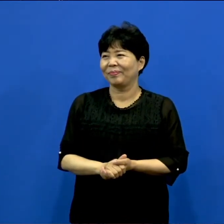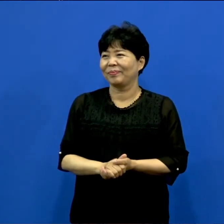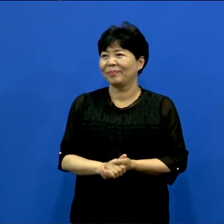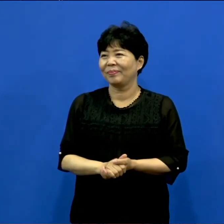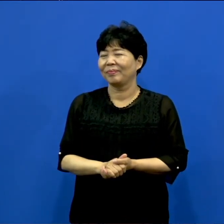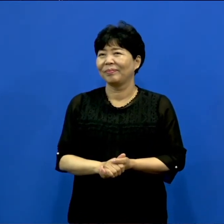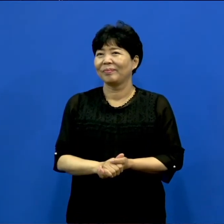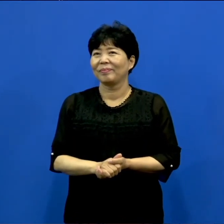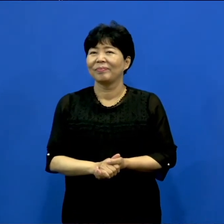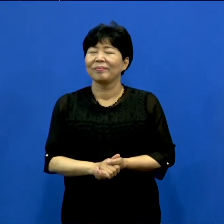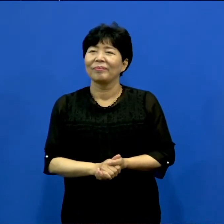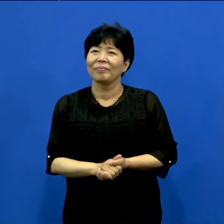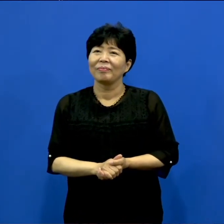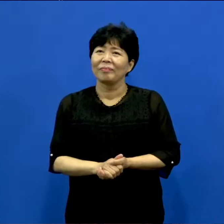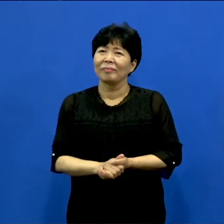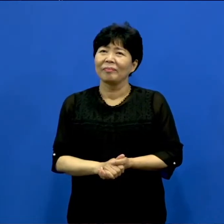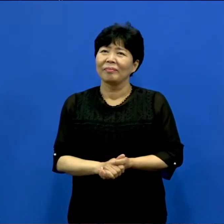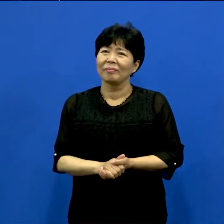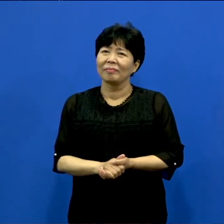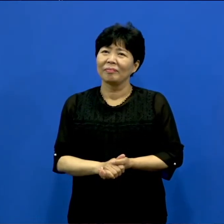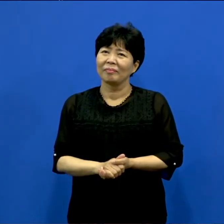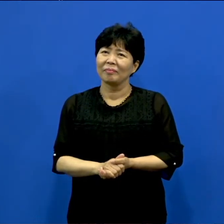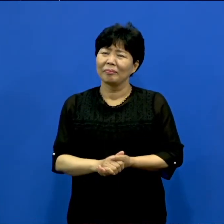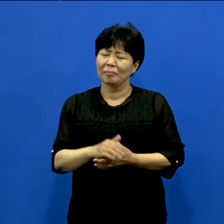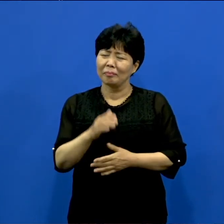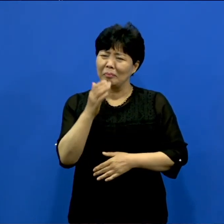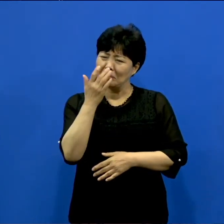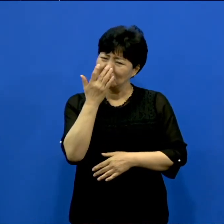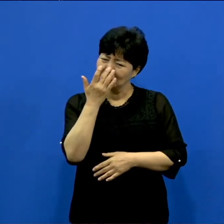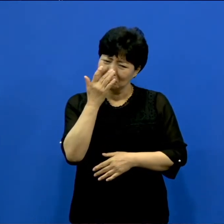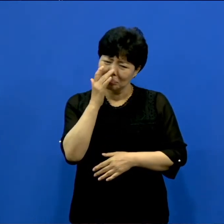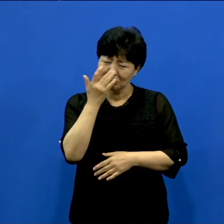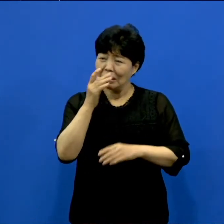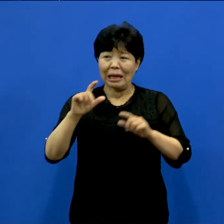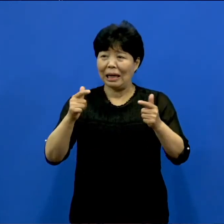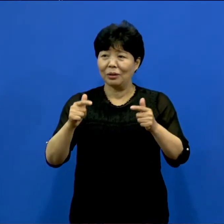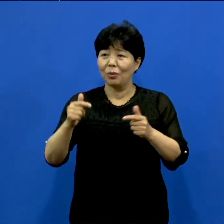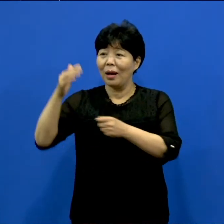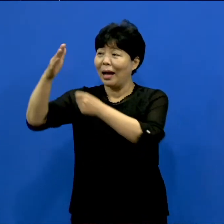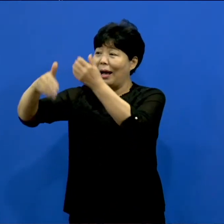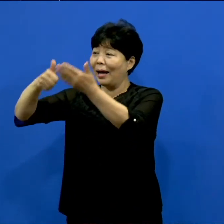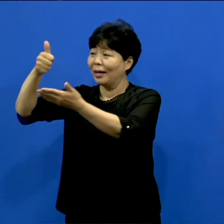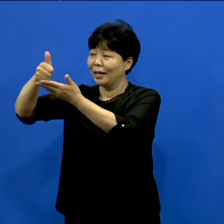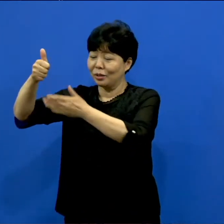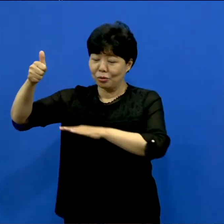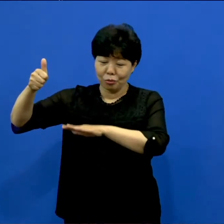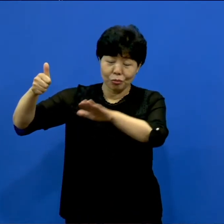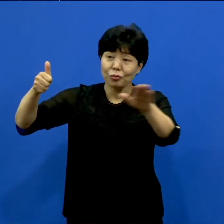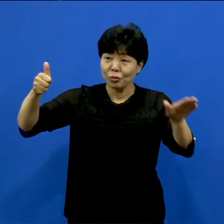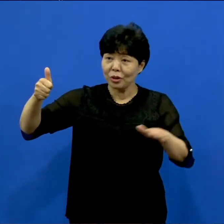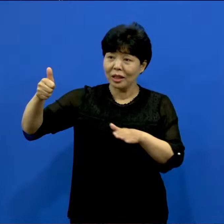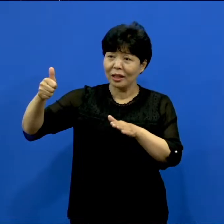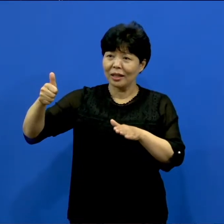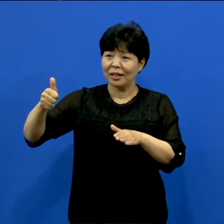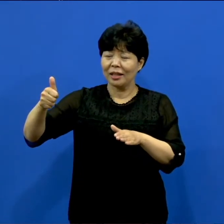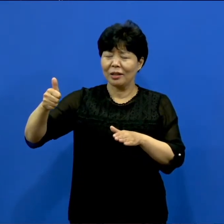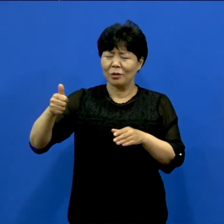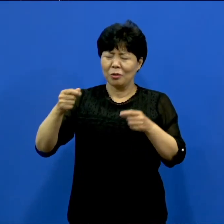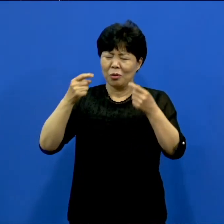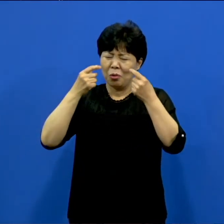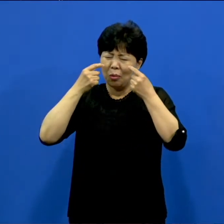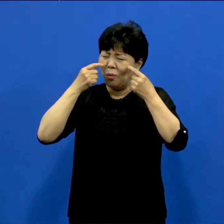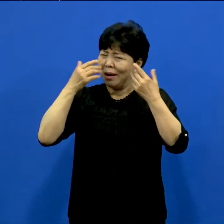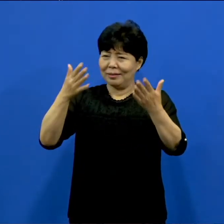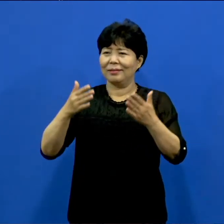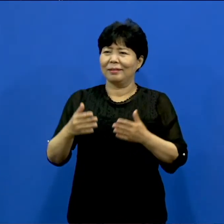여러분, 이것은 무엇인가 알 듯 모를 듯한 관계, 하나님과 우리와의 관계가 그렇게 애매모호한 관계로 가는 것이 아니라 너무도